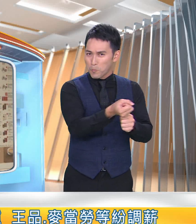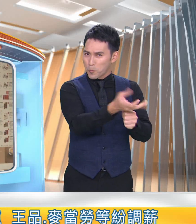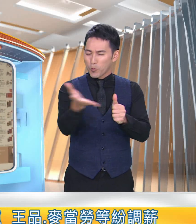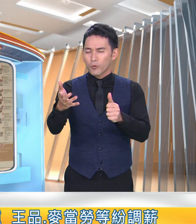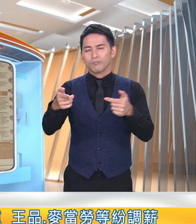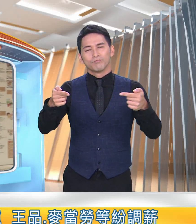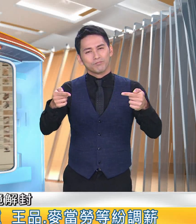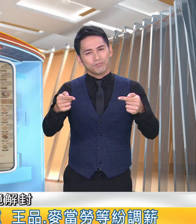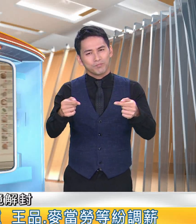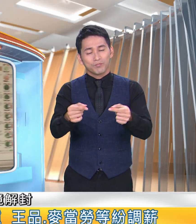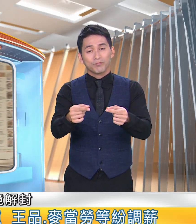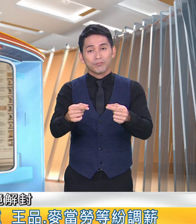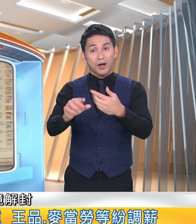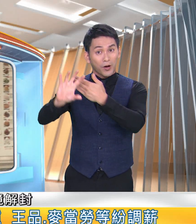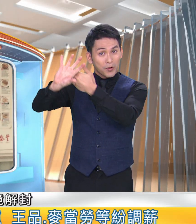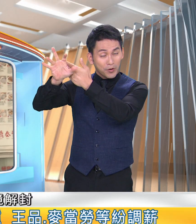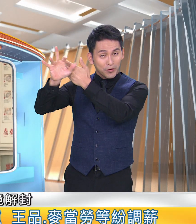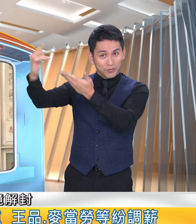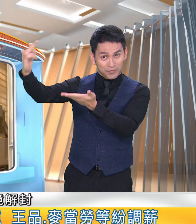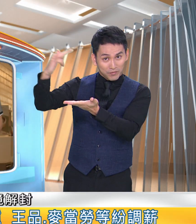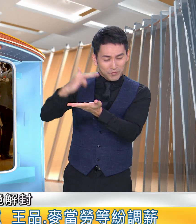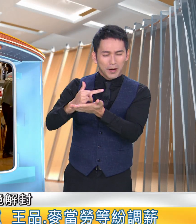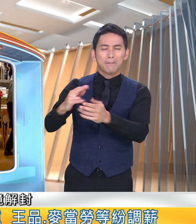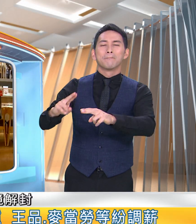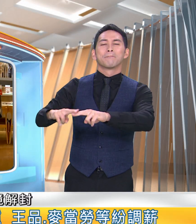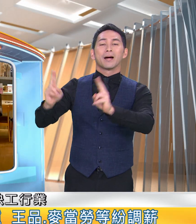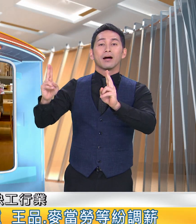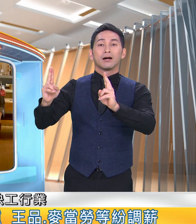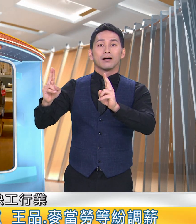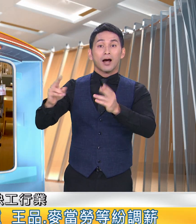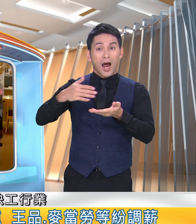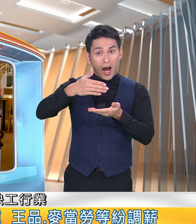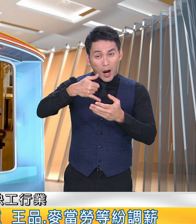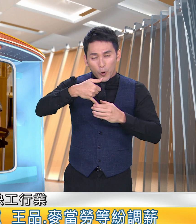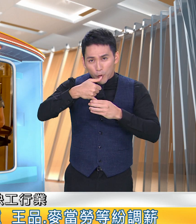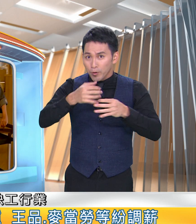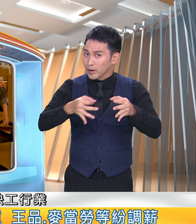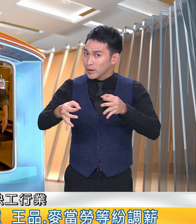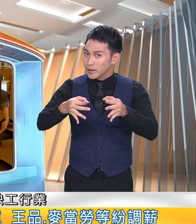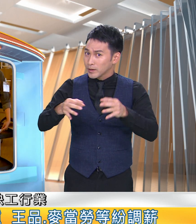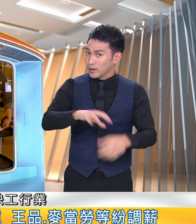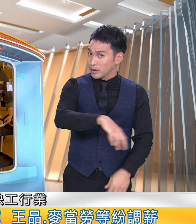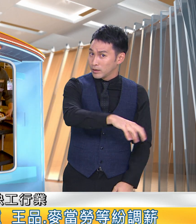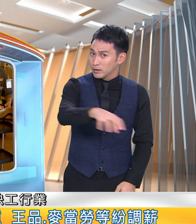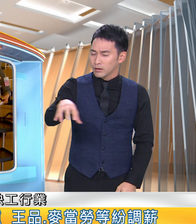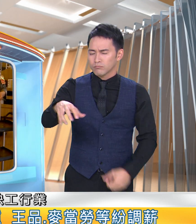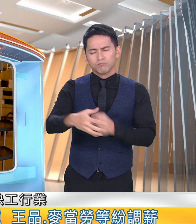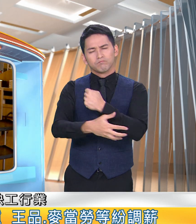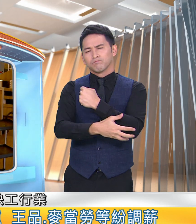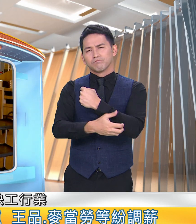疫情趋缓，加上边境解封，让餐饮业成为最缺工的行